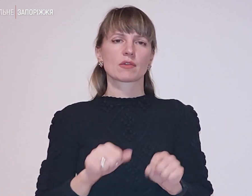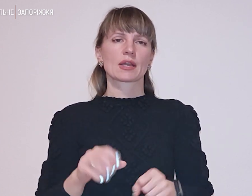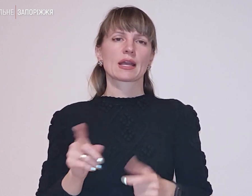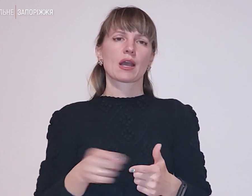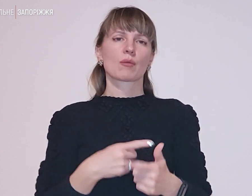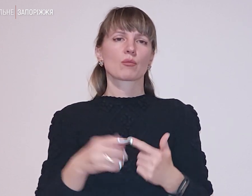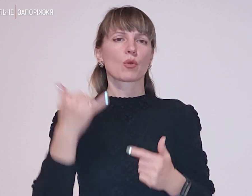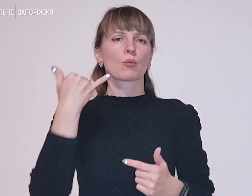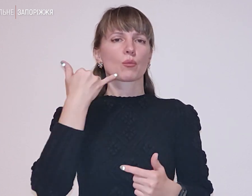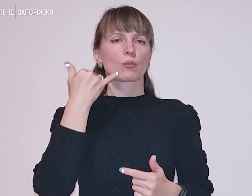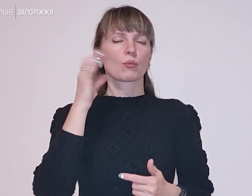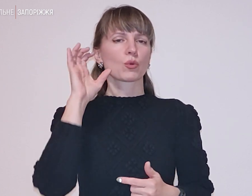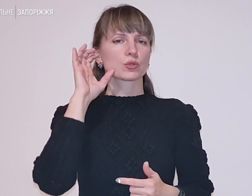послухати аудіоказки.